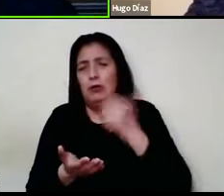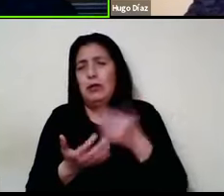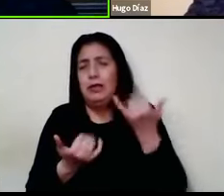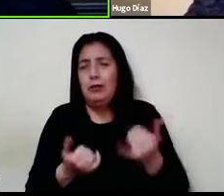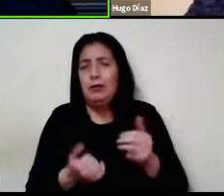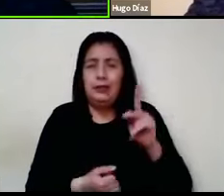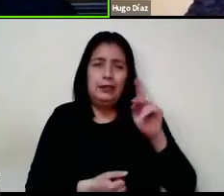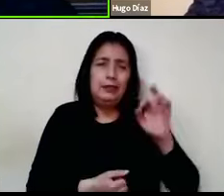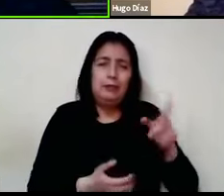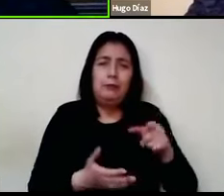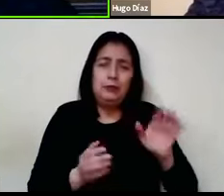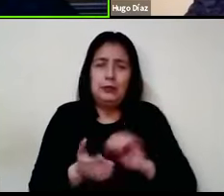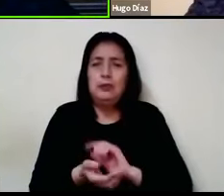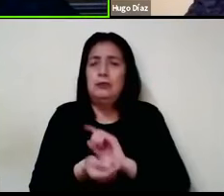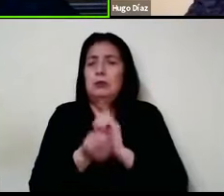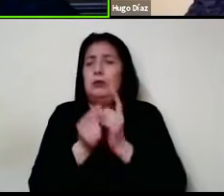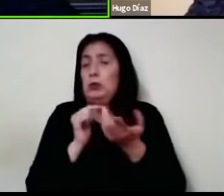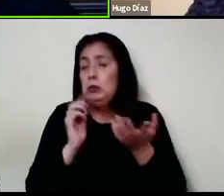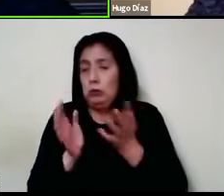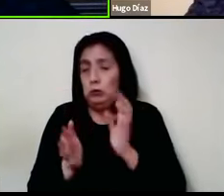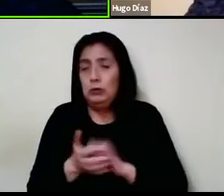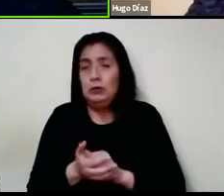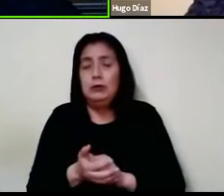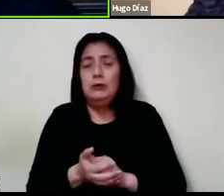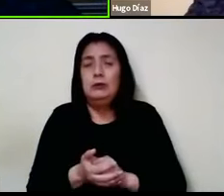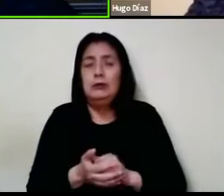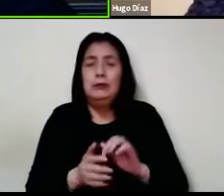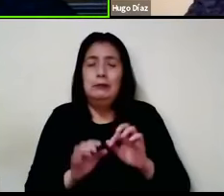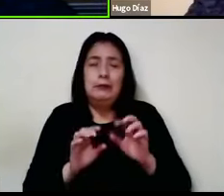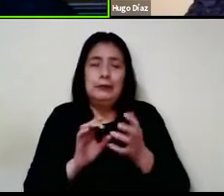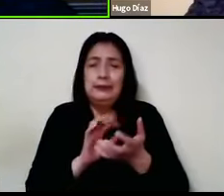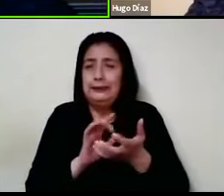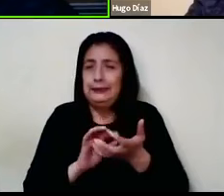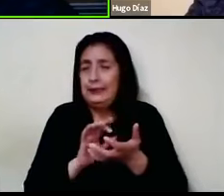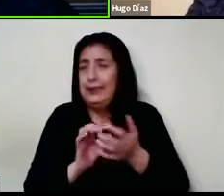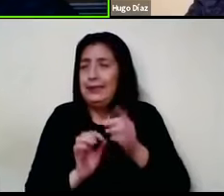se está convirtiendo en un poco más digital, pero ¿por qué?